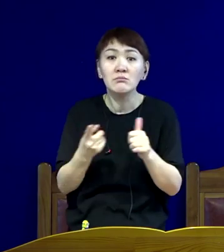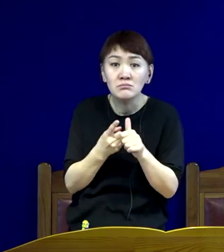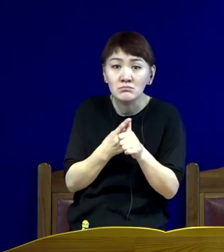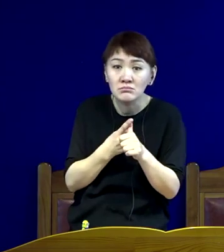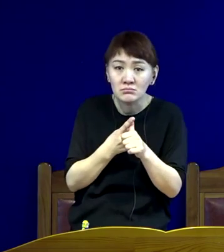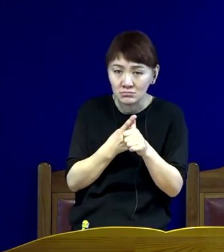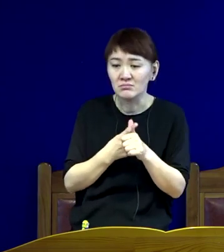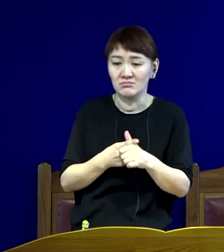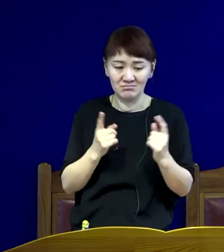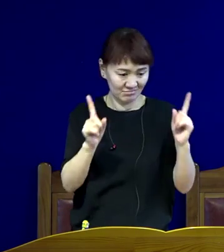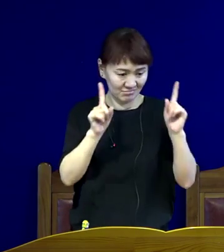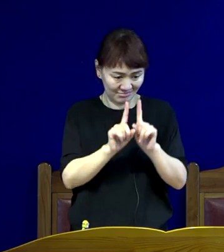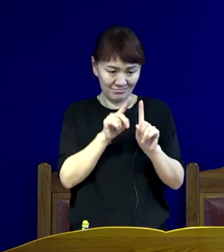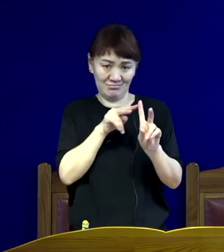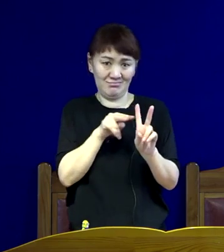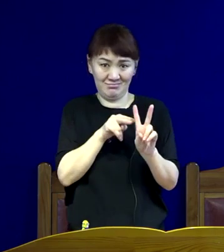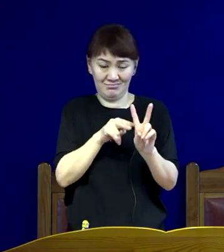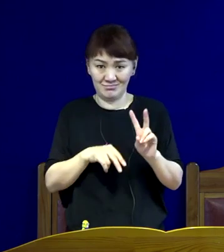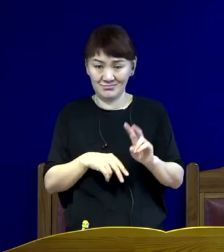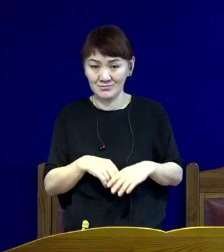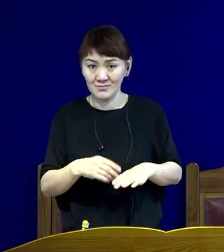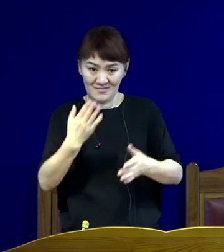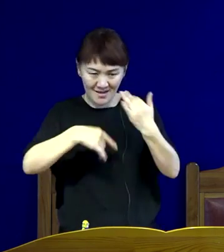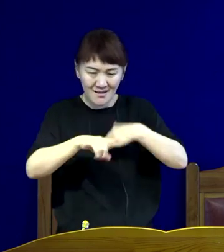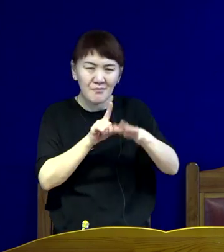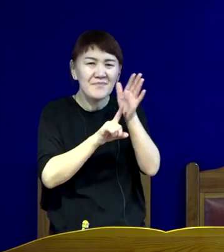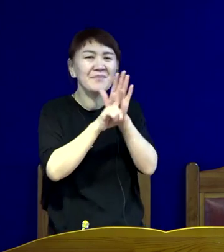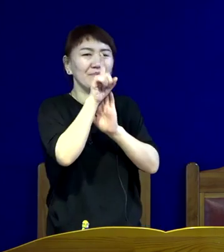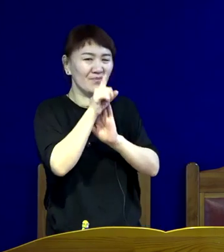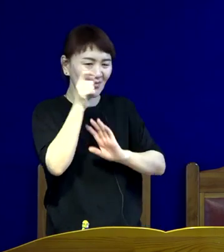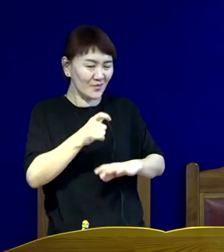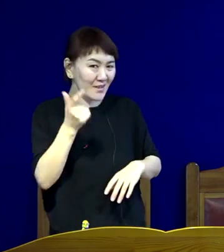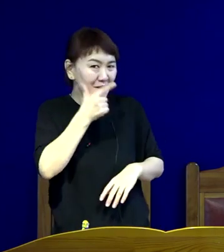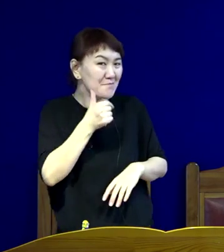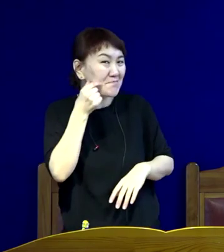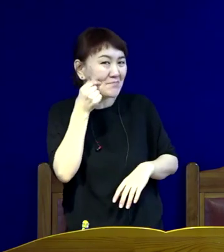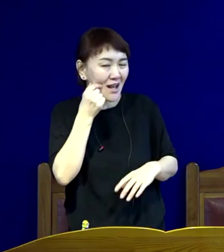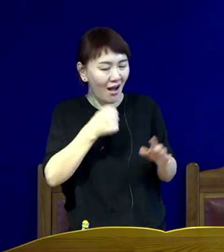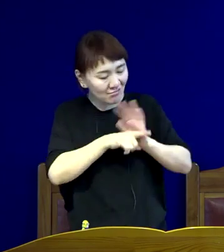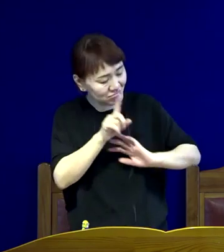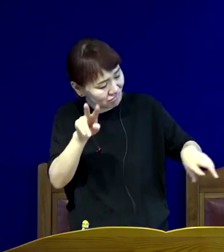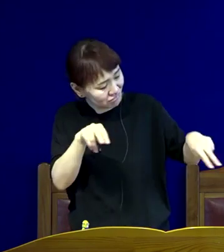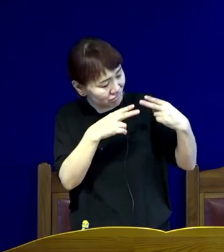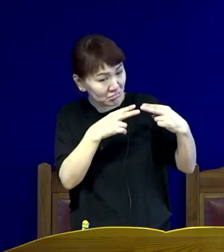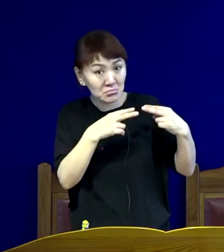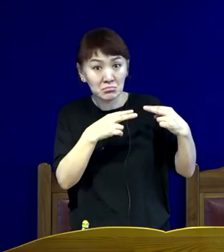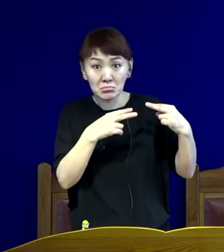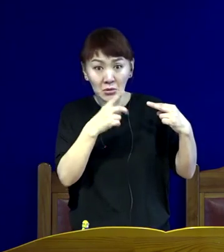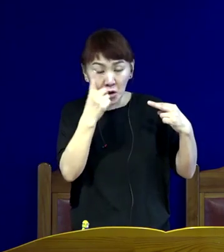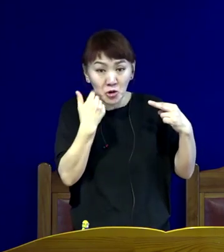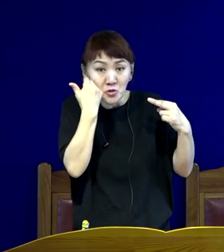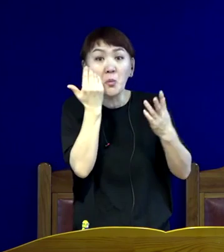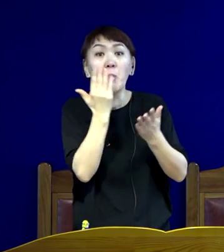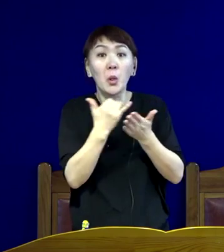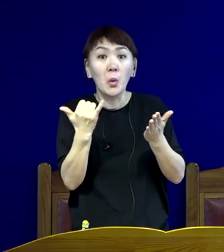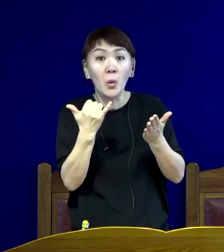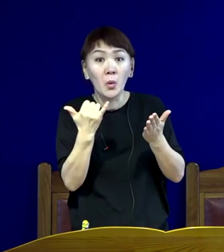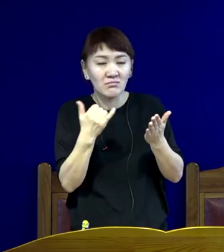за хүн ихнэр хоёр нүцгэн байсан бол ичээгүй. Тийм учраас яг энэтэй адилхан юу юугаш нуухгүйгээр